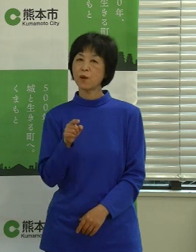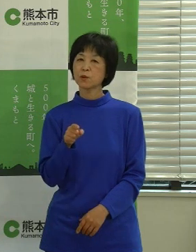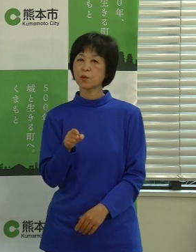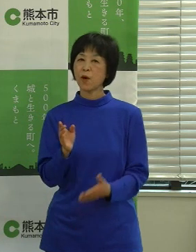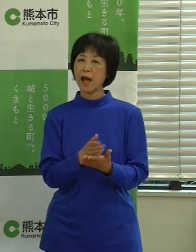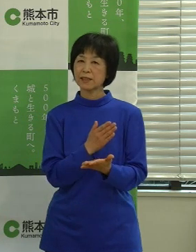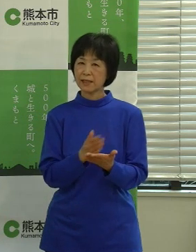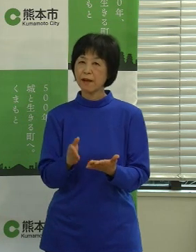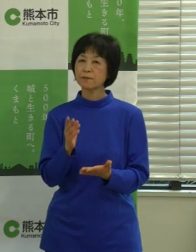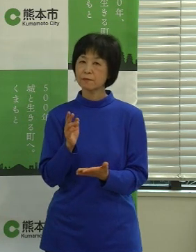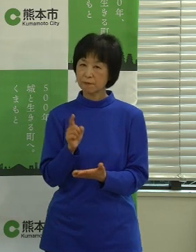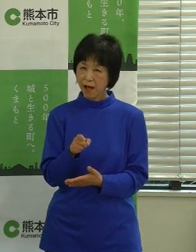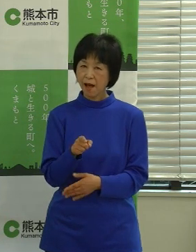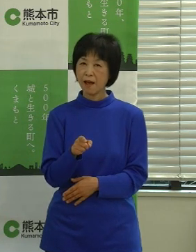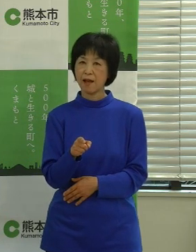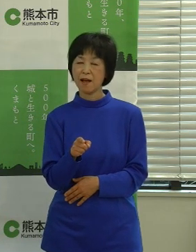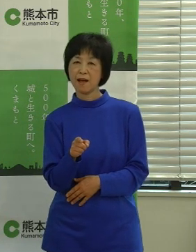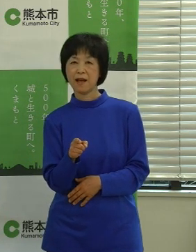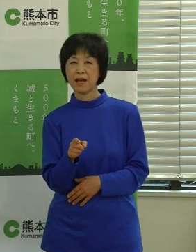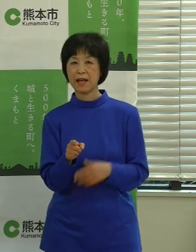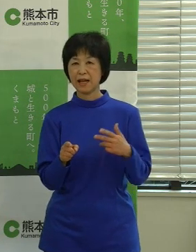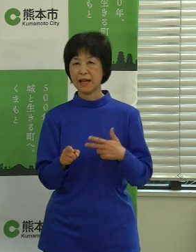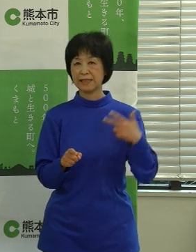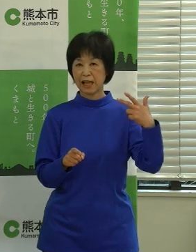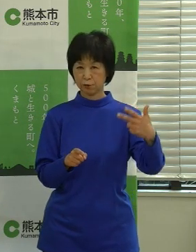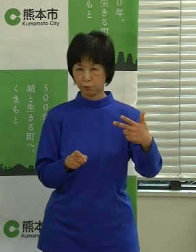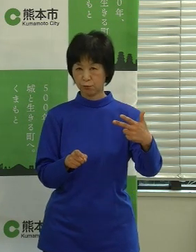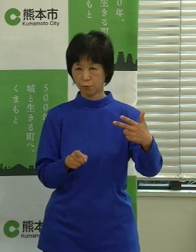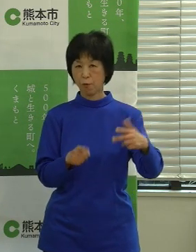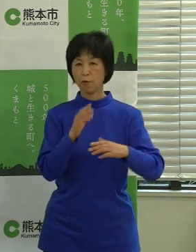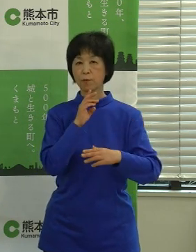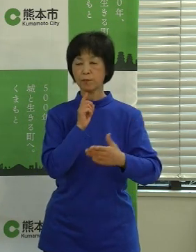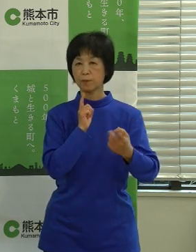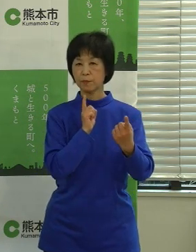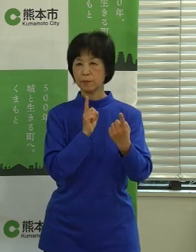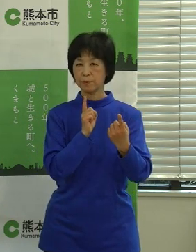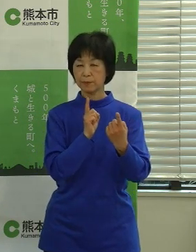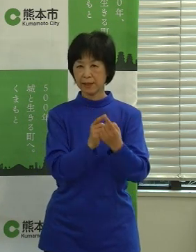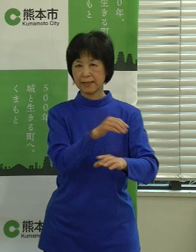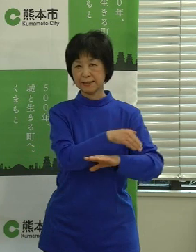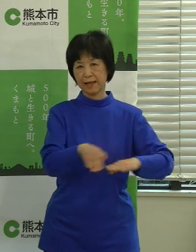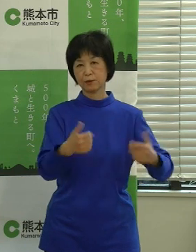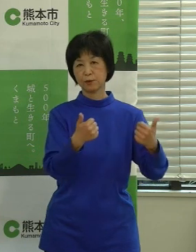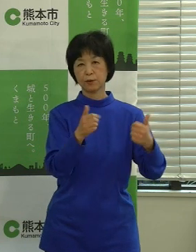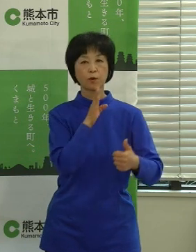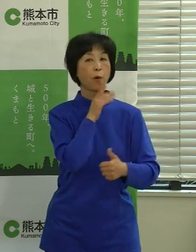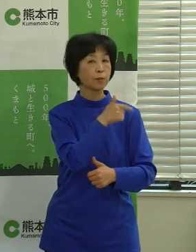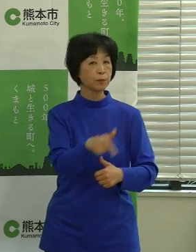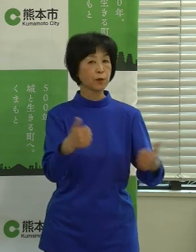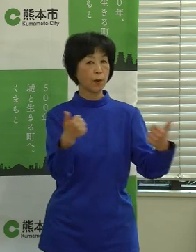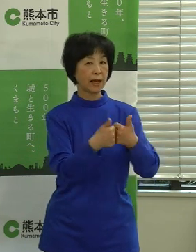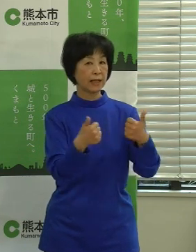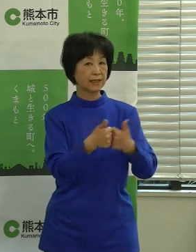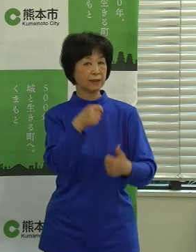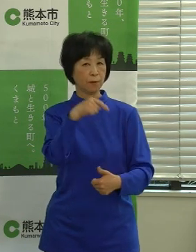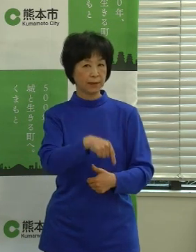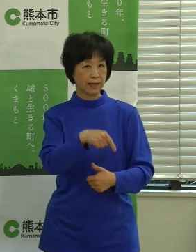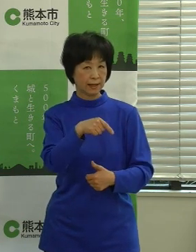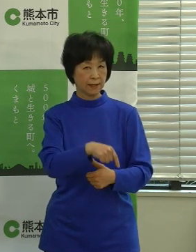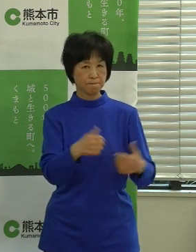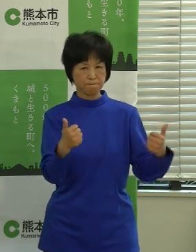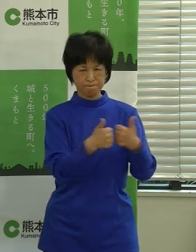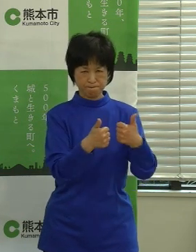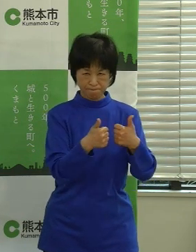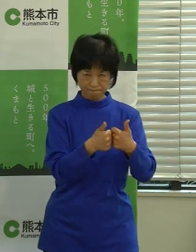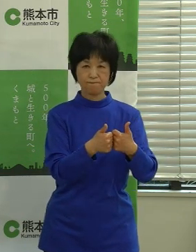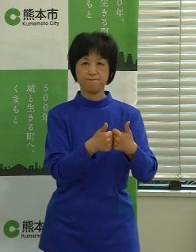来週のこの対策本部会議でですね、また検討していくということで、事務方で